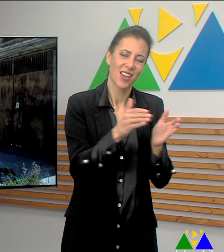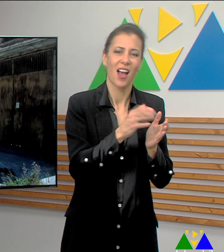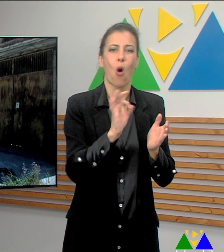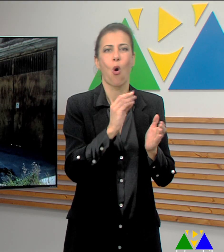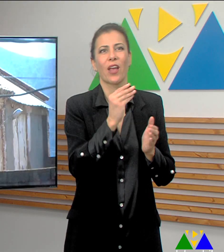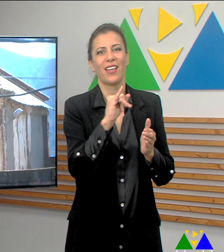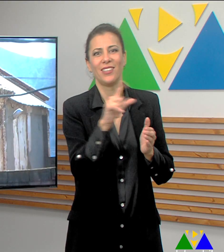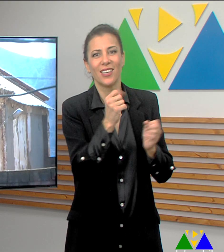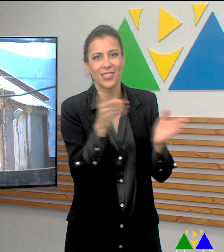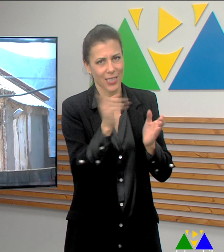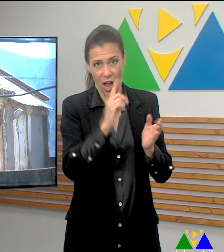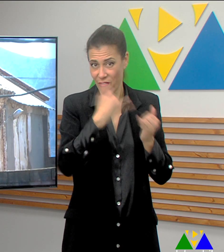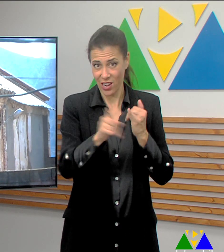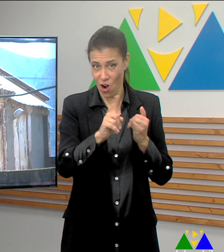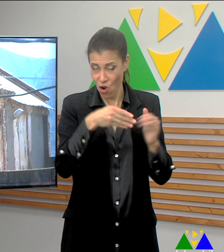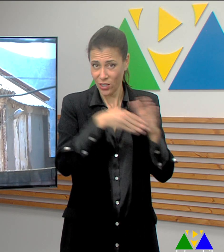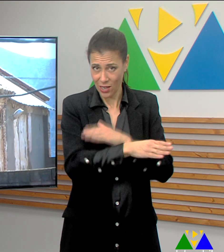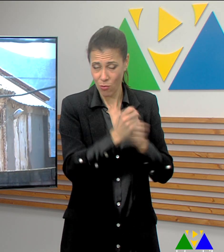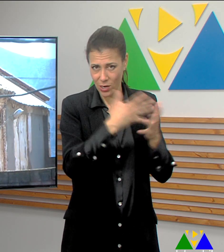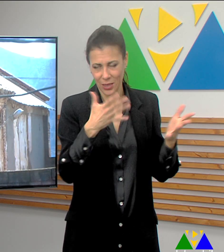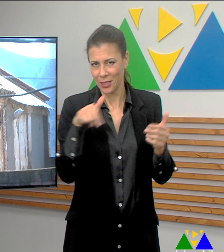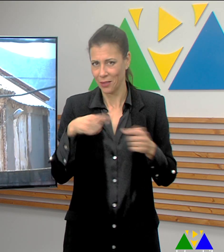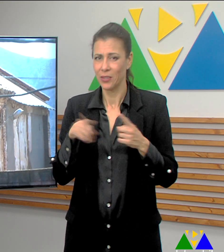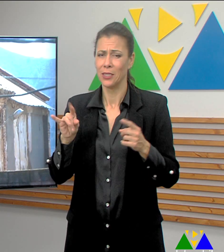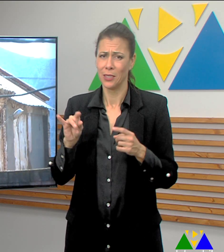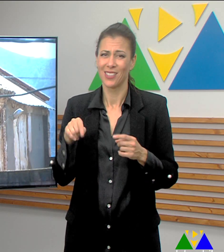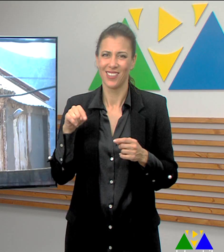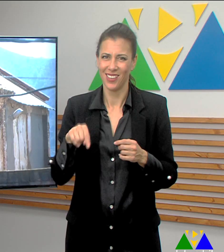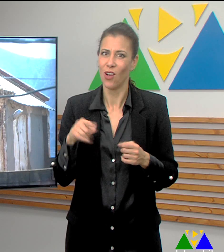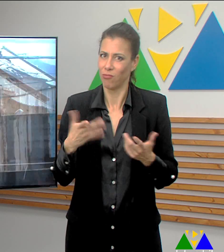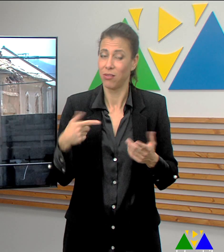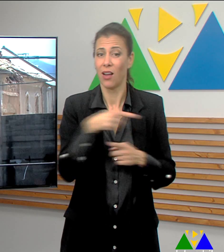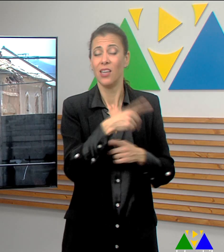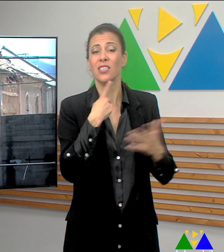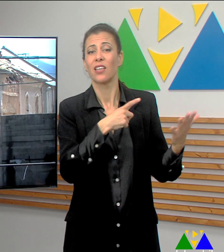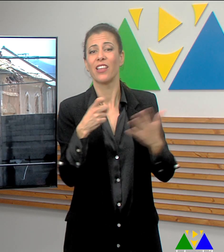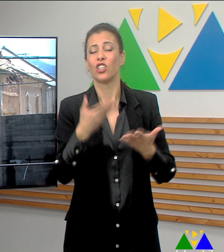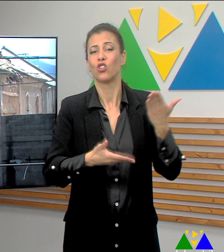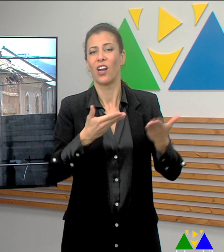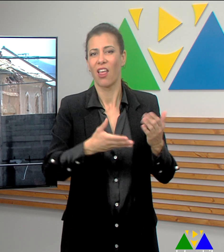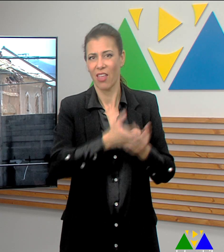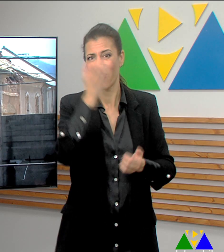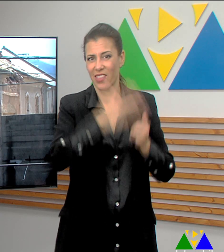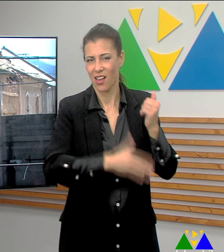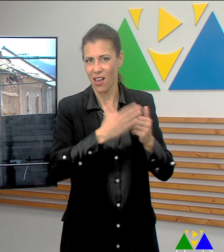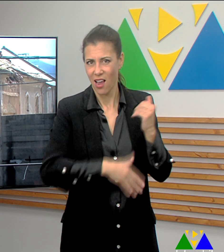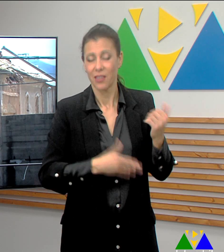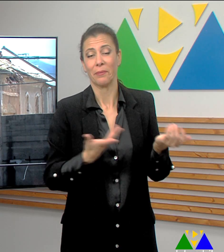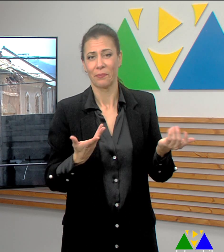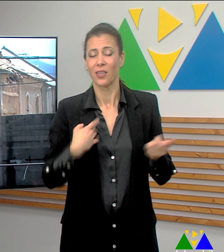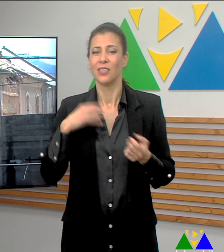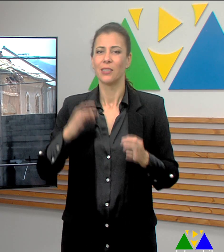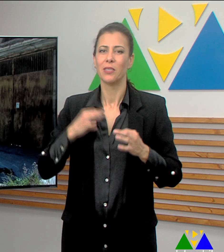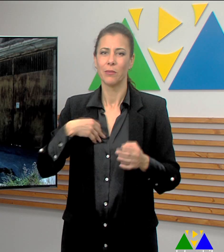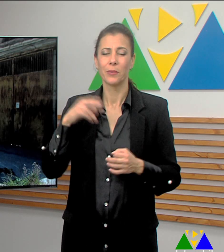fabriquilla, pero no era tan chica, no era tan chica. Duración de 600 toneladas de caña, que siempre caemos, ¿no? Tendemos